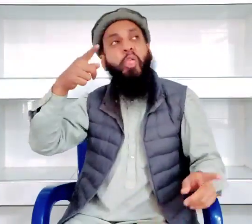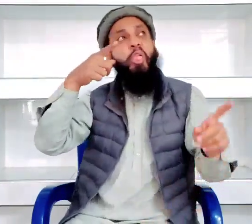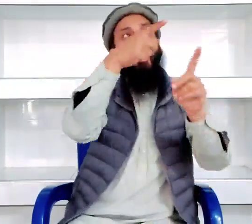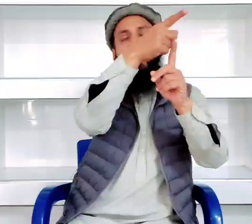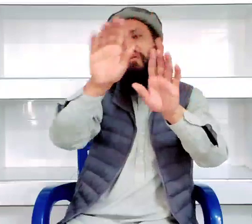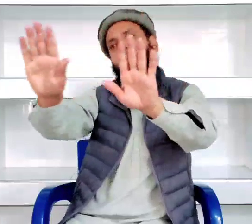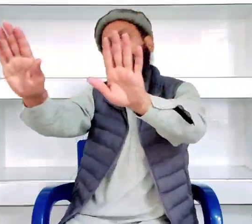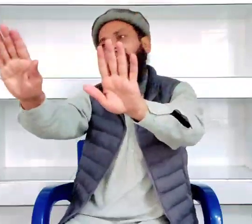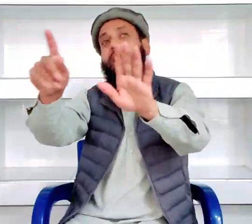بعض لوگ جاندے